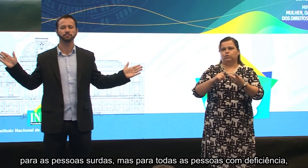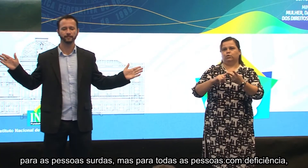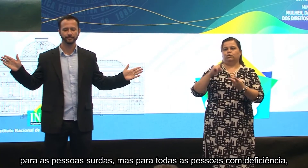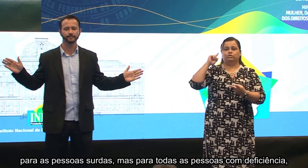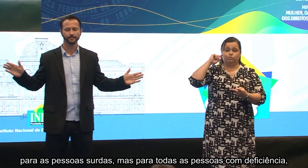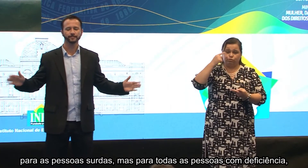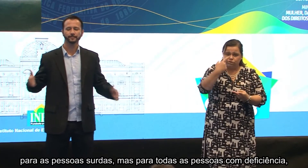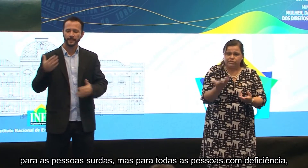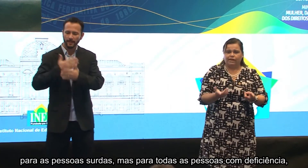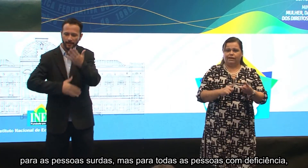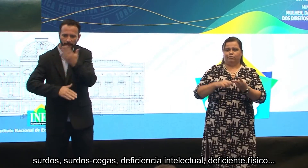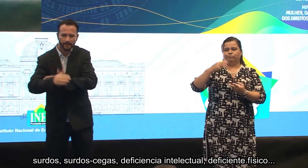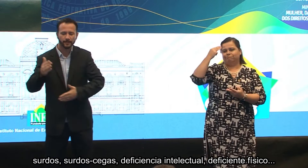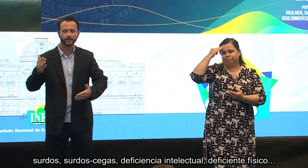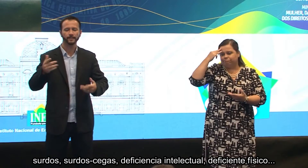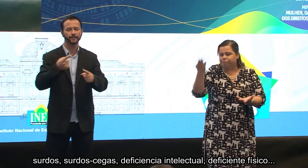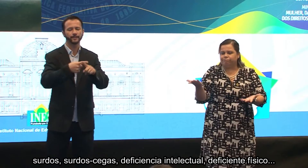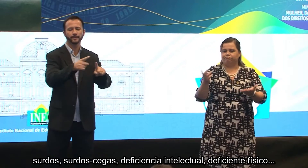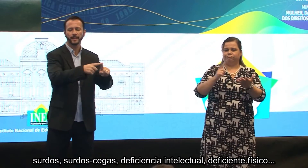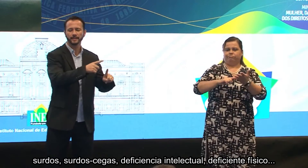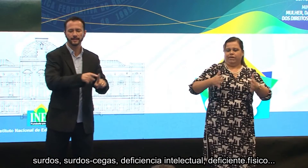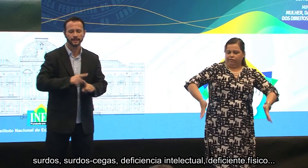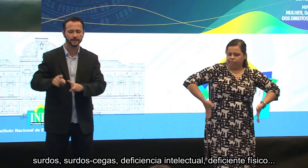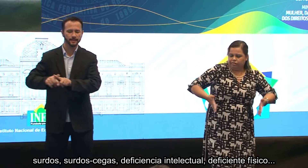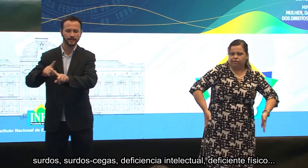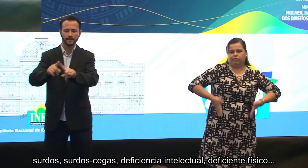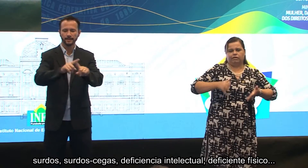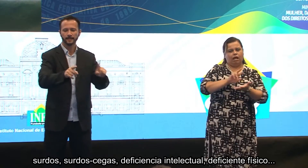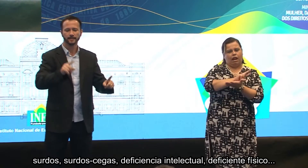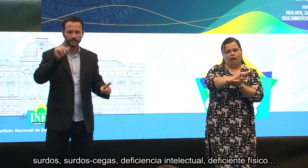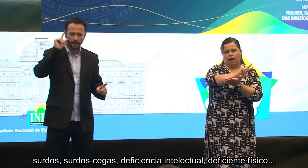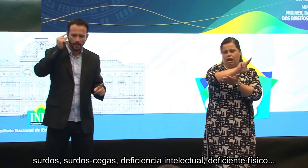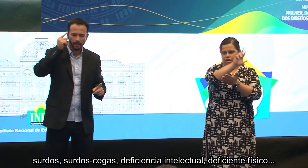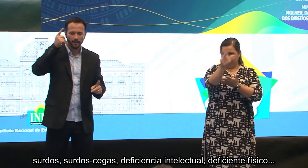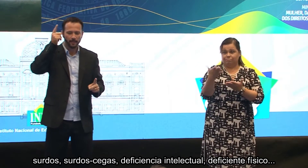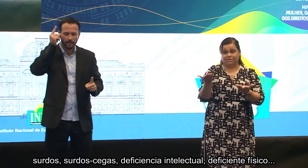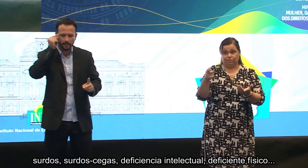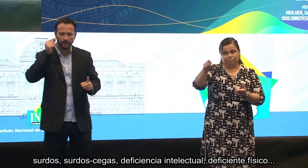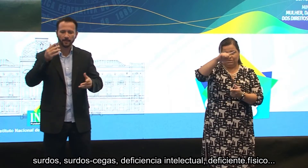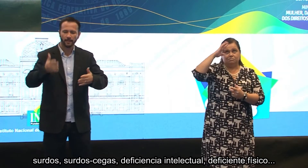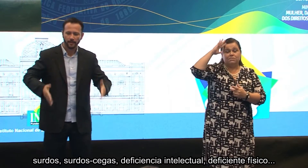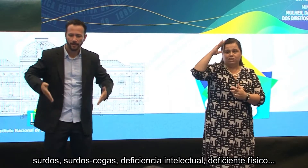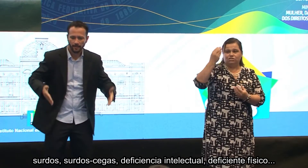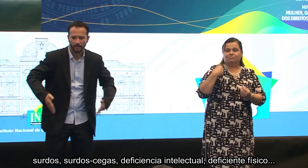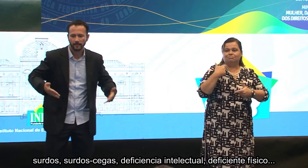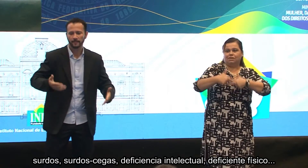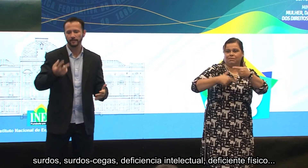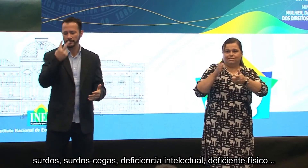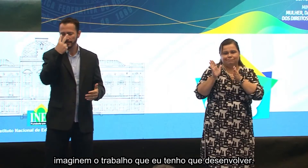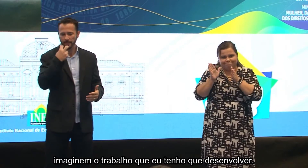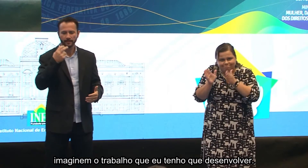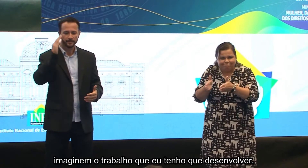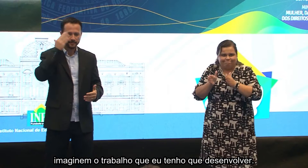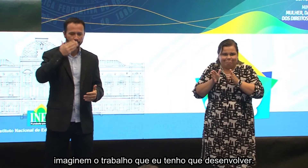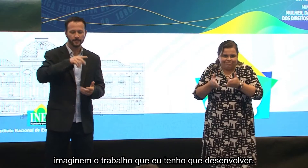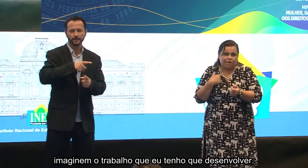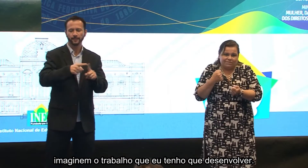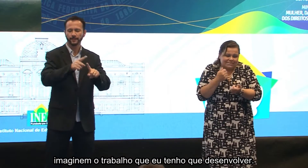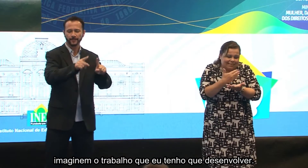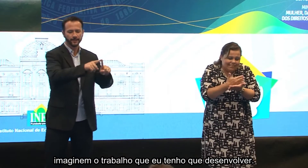pessoas com deficiência. Surdos, surdos cegos, deficiência intelectual, deficiente físico. Então, imaginem o trabalho